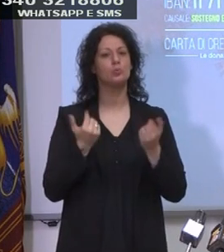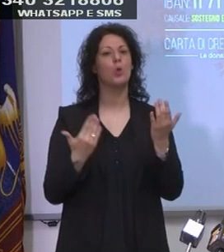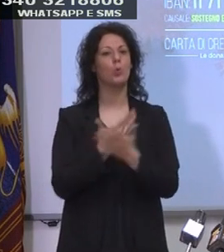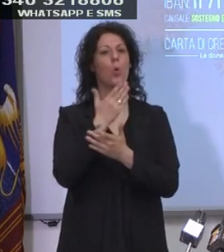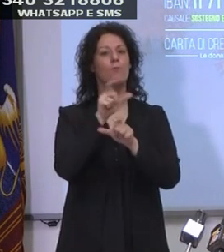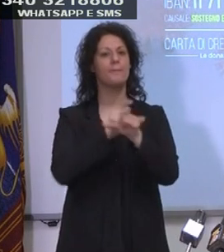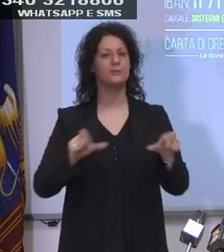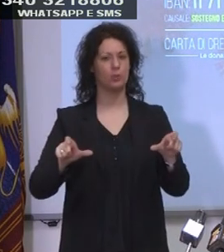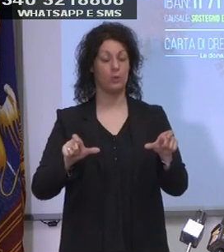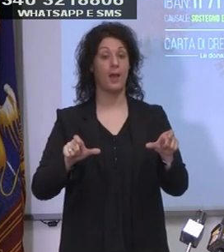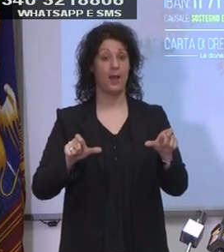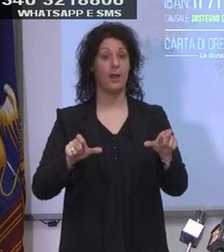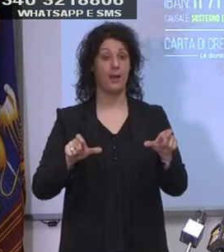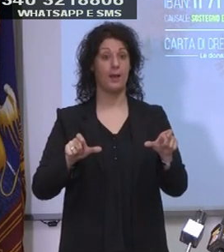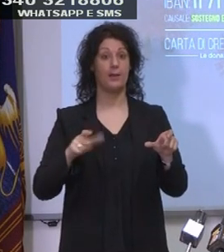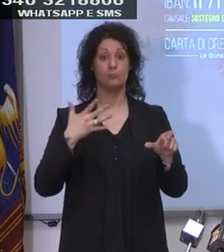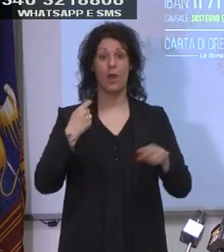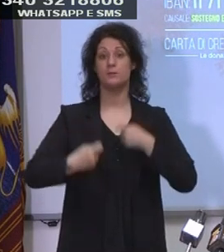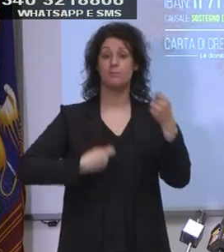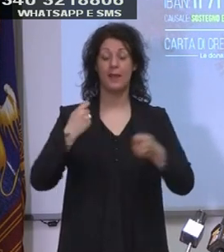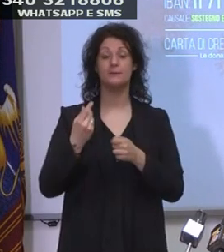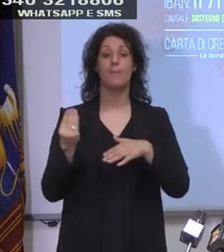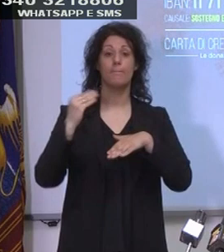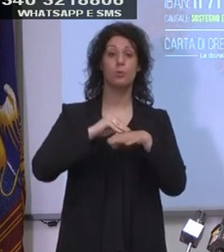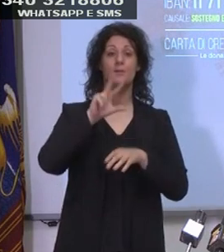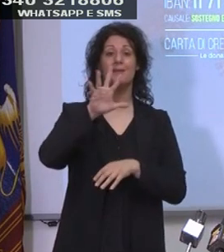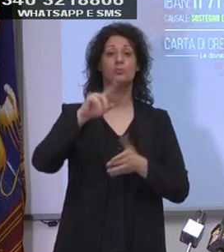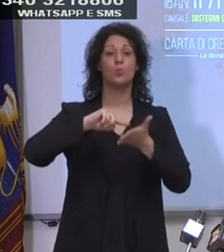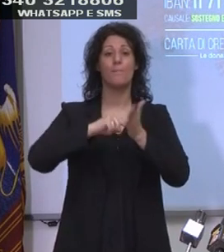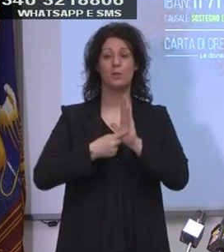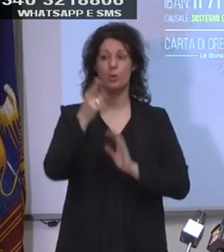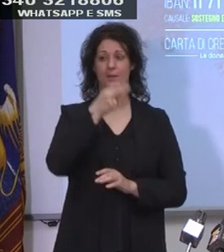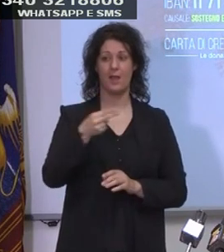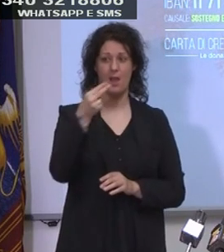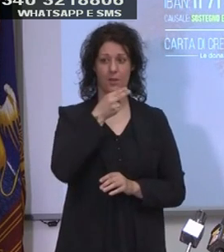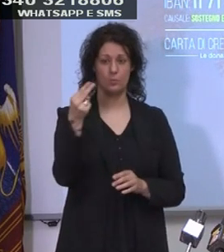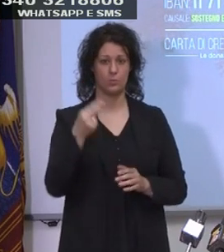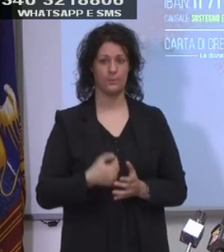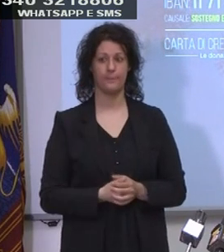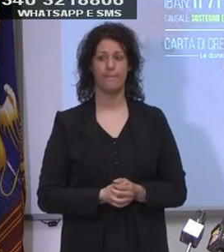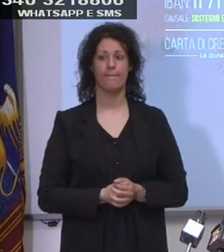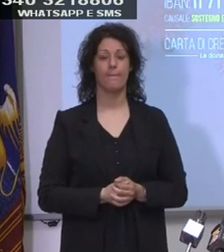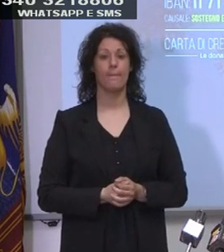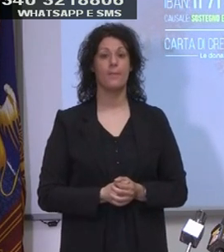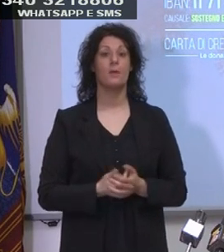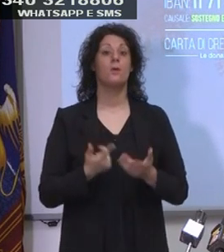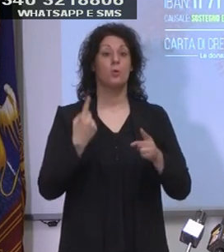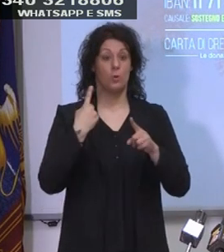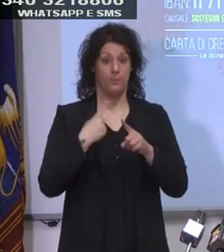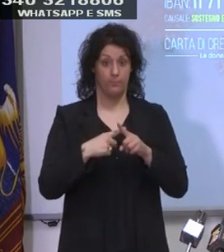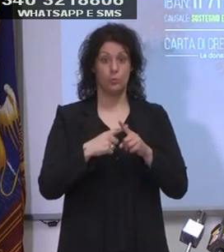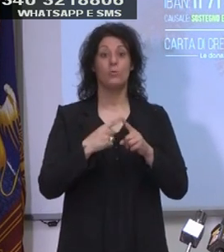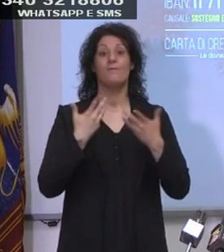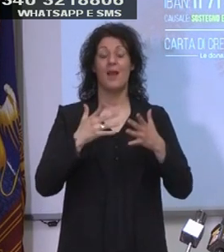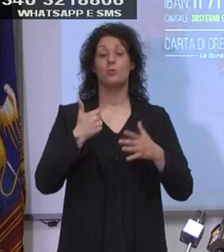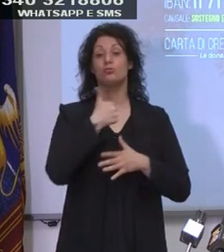andiamo a più 35 milioni di euro di spesa di personale all'anno, 35 milioni. A questo si aggiunge più di 100 milioni di euro di spese